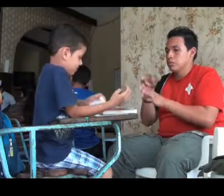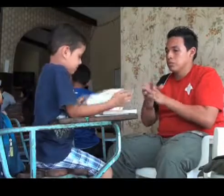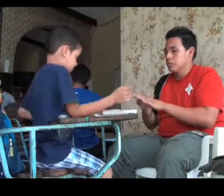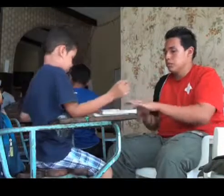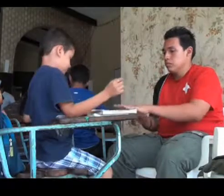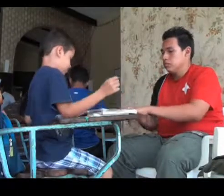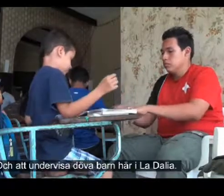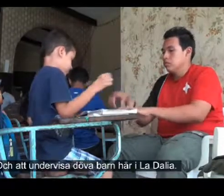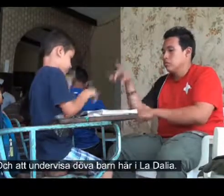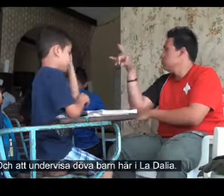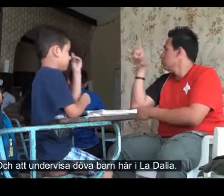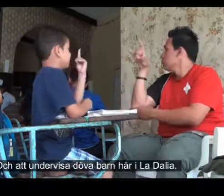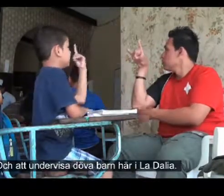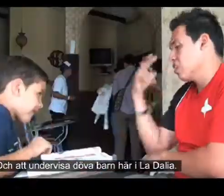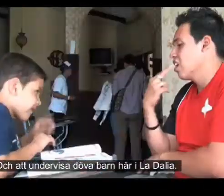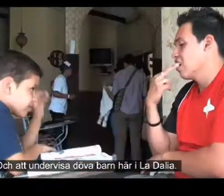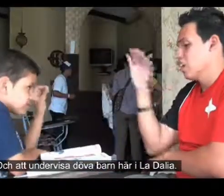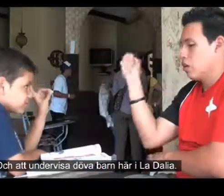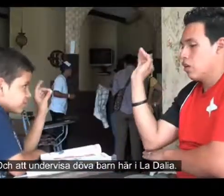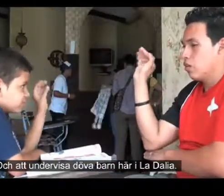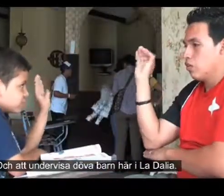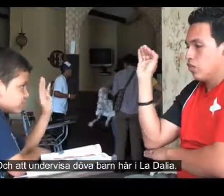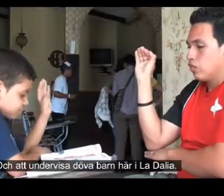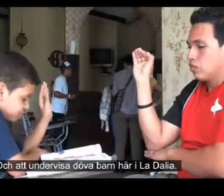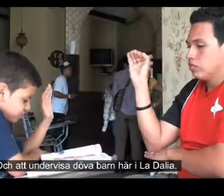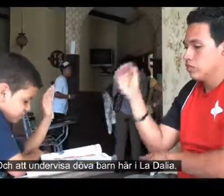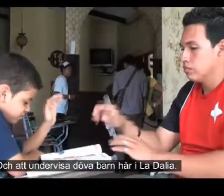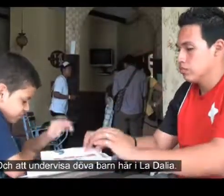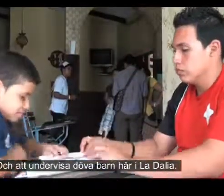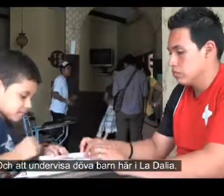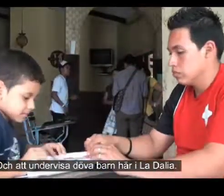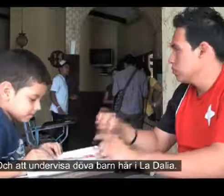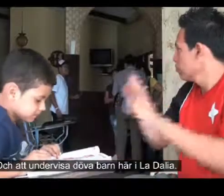es sorda, y enseñar a los niños y niñas de la Dalia.